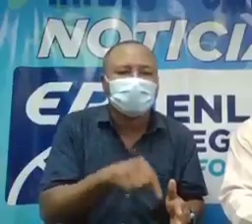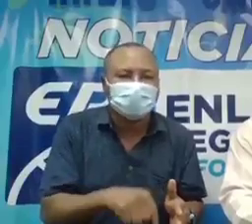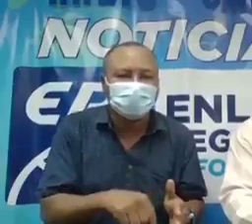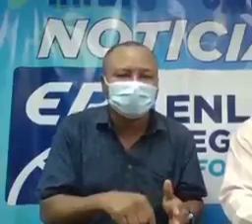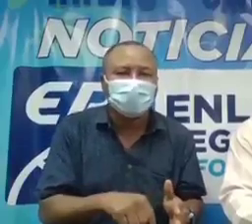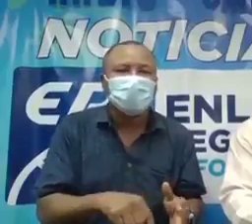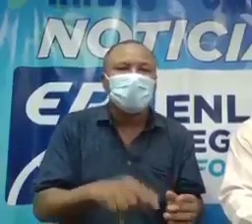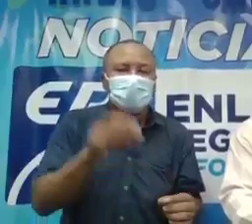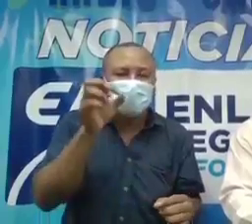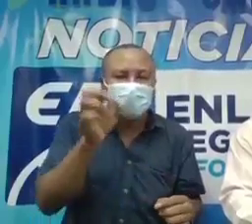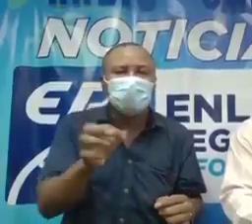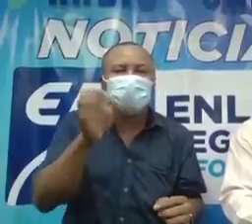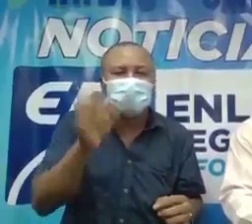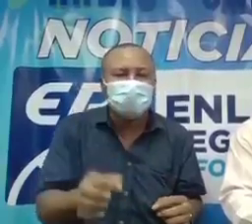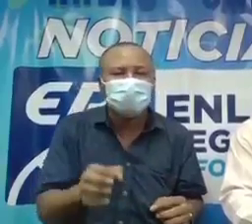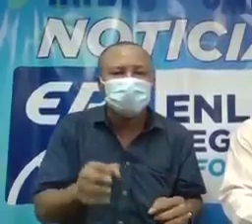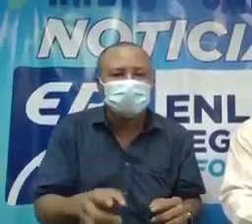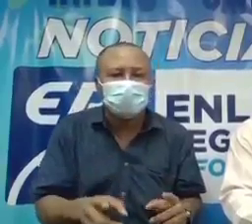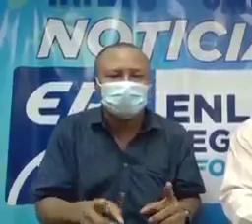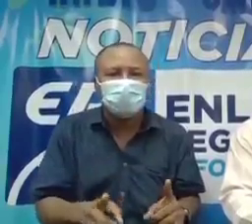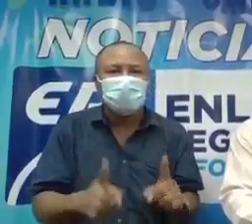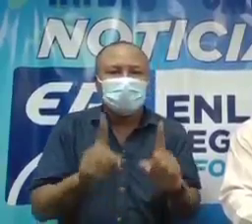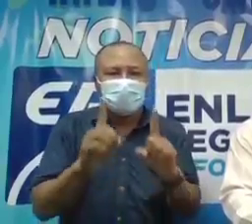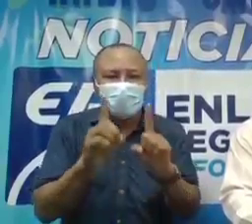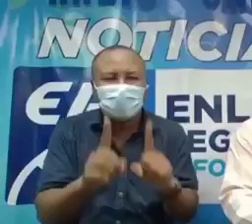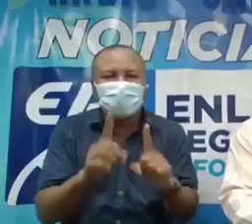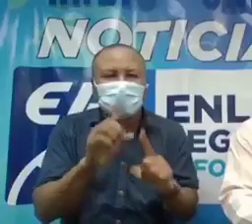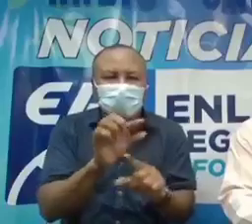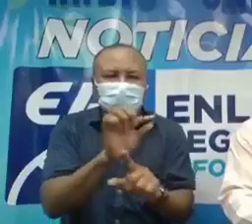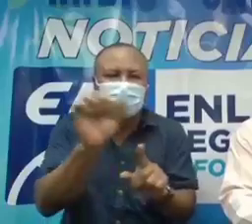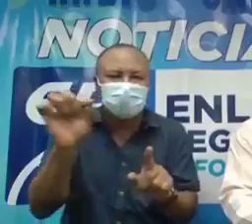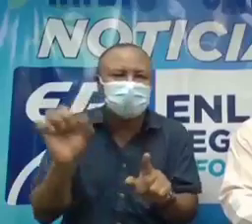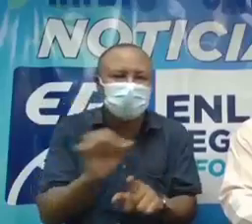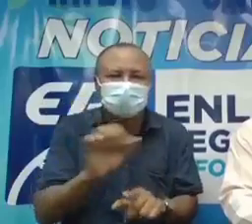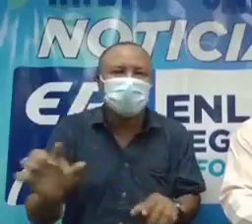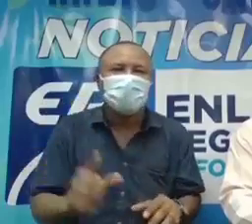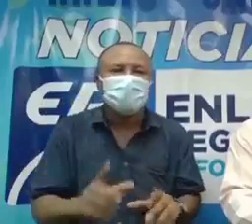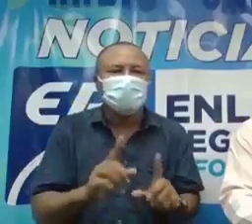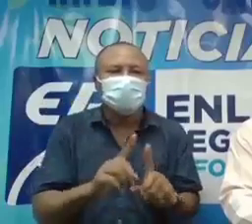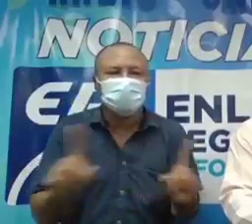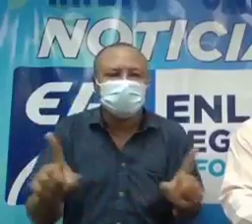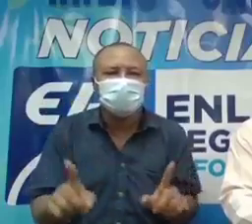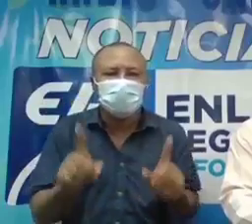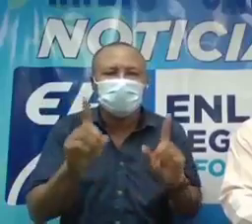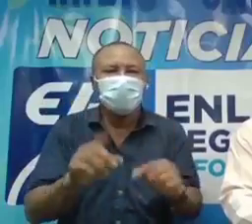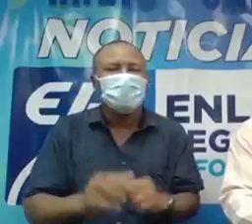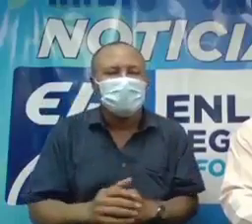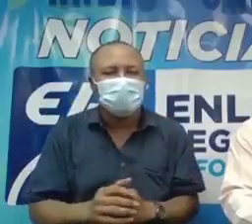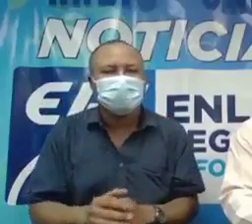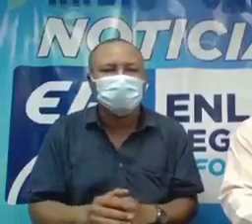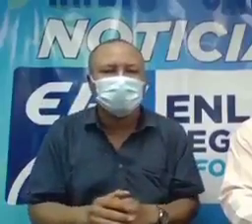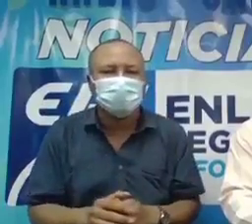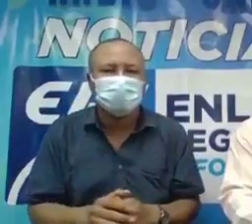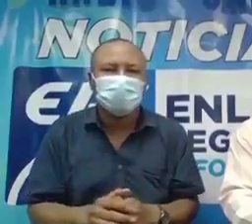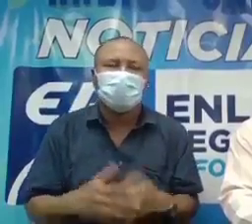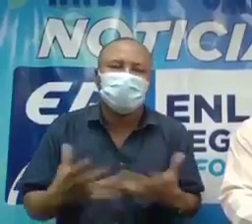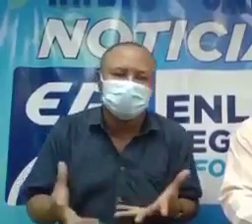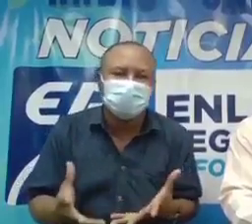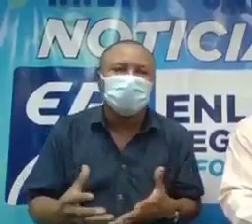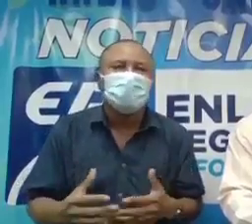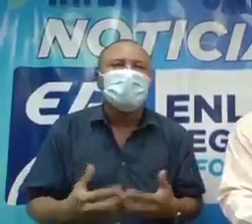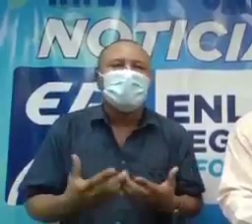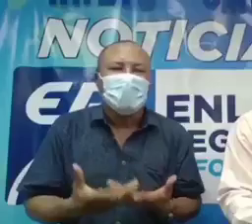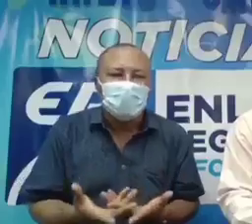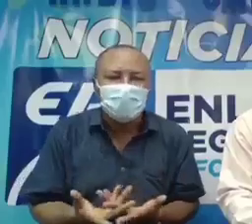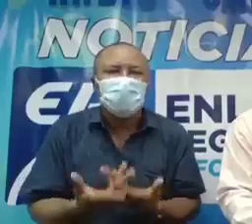una vicealcaldesa, y dejó insubsistente esa parte pertinente donde se nombraba la segunda autoridad.